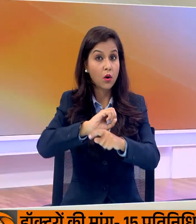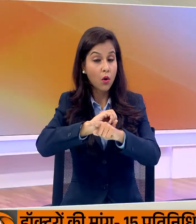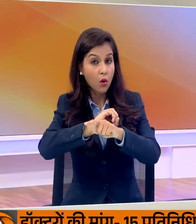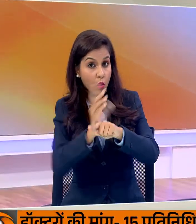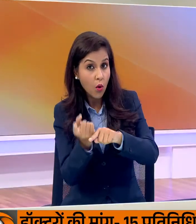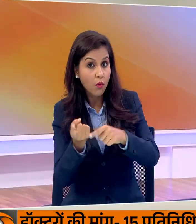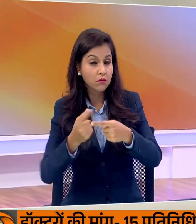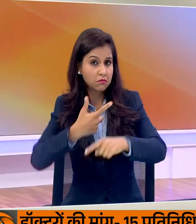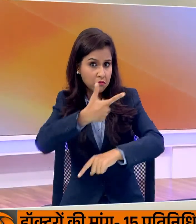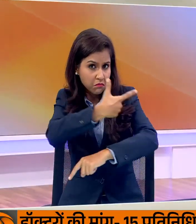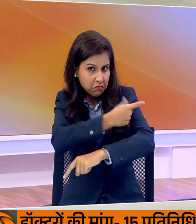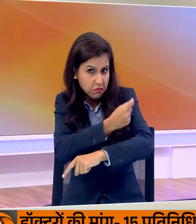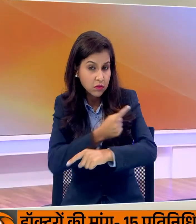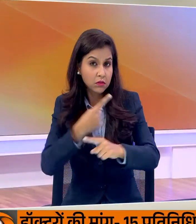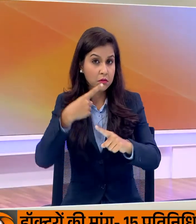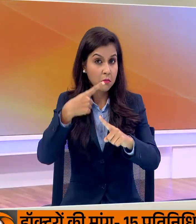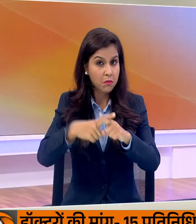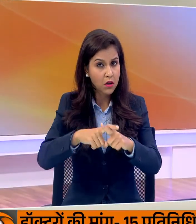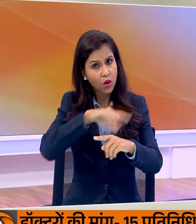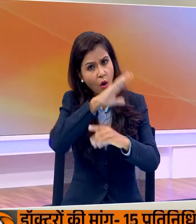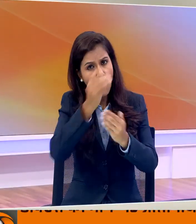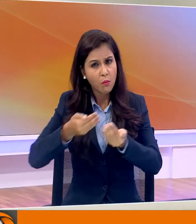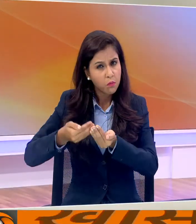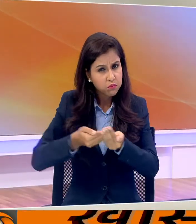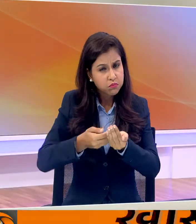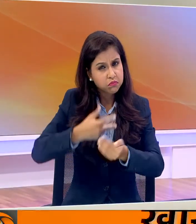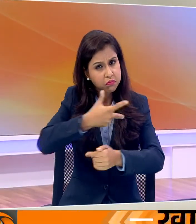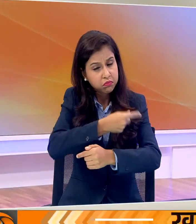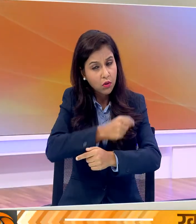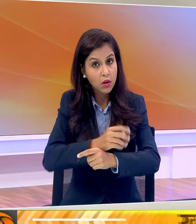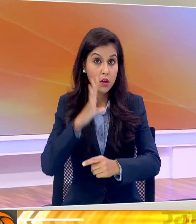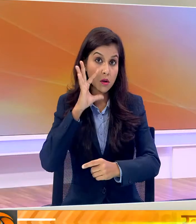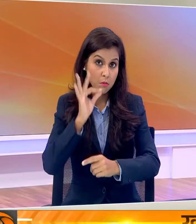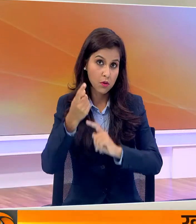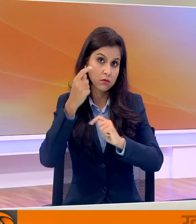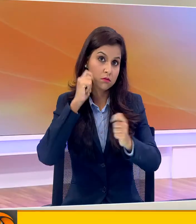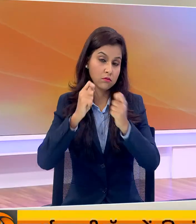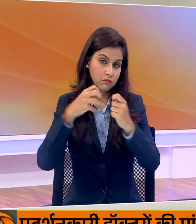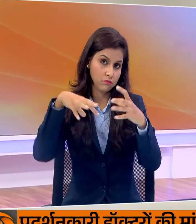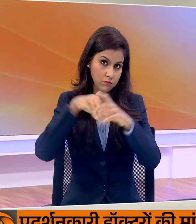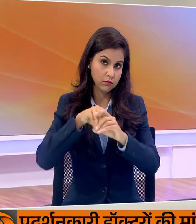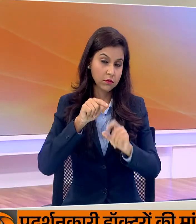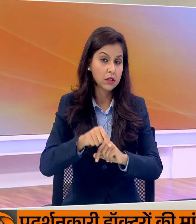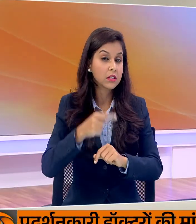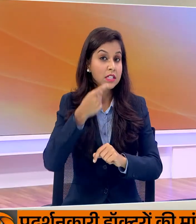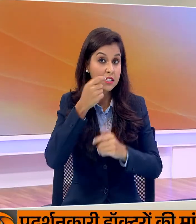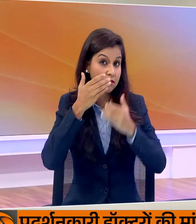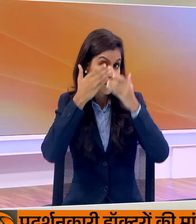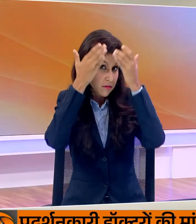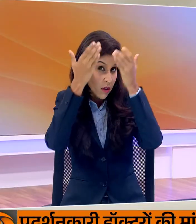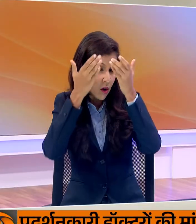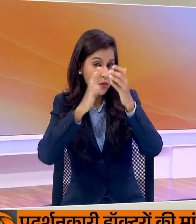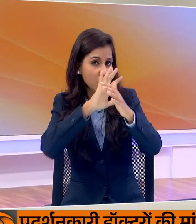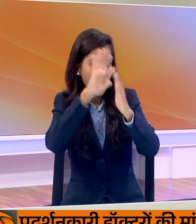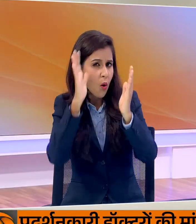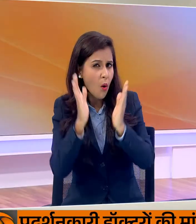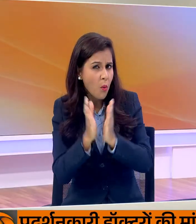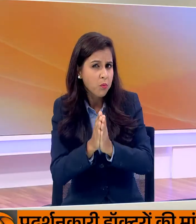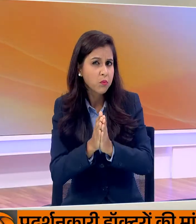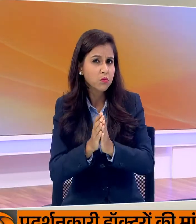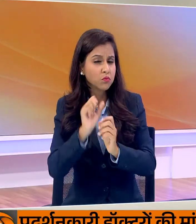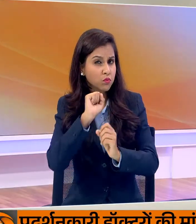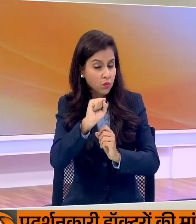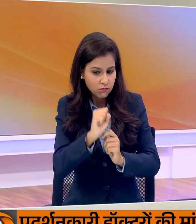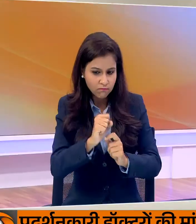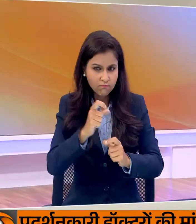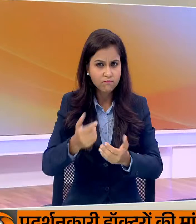लेकर सार्वभौमिक टीकाकरण अभियान में इन्होंने महत्वपूर्ण भूमिका निभाई है। ये नर्स जटिल प्रसव पीड़ा वाले अपने रोगियों